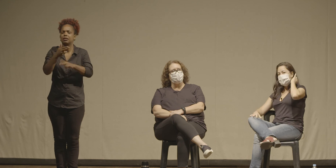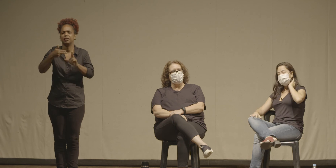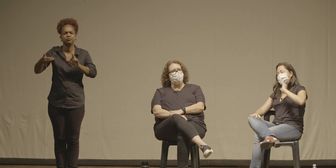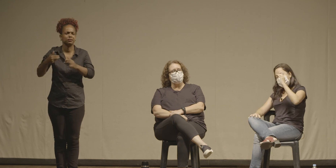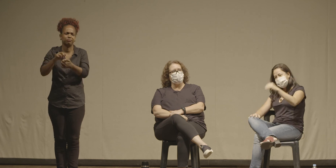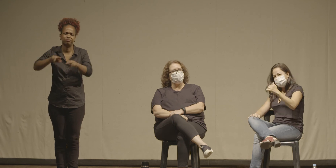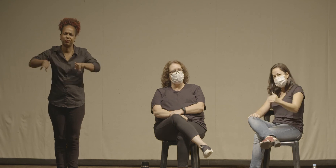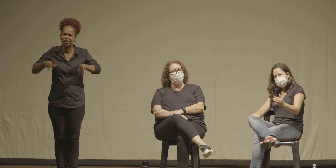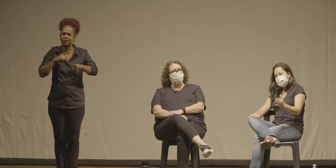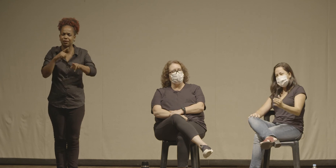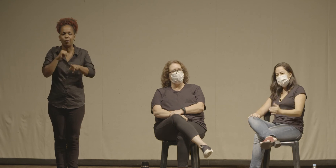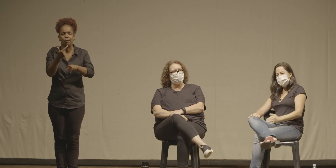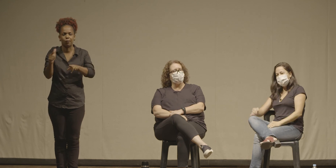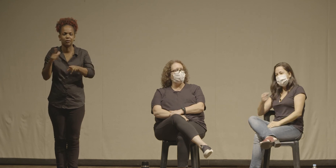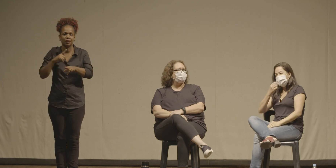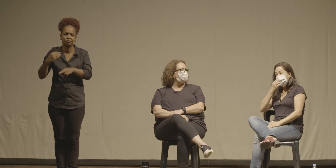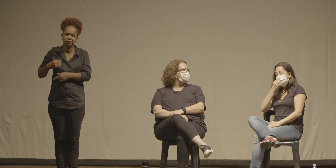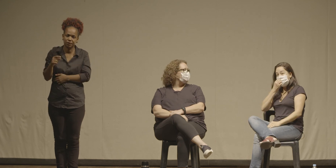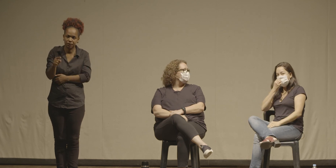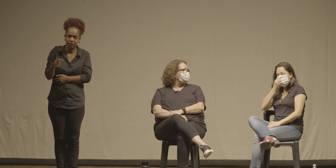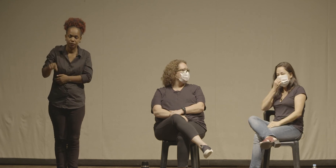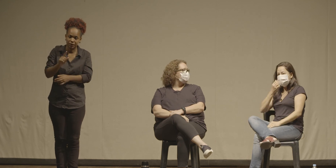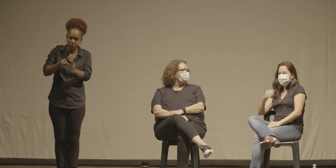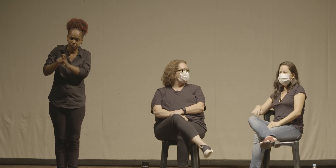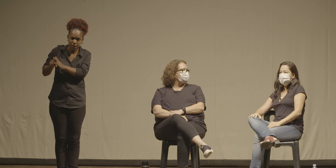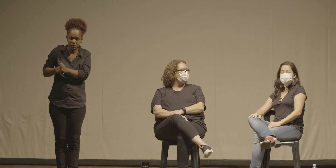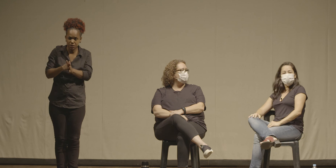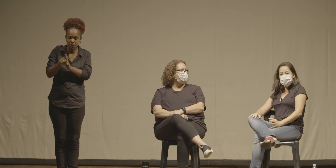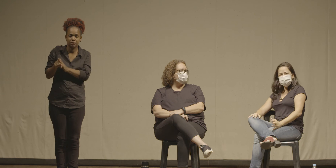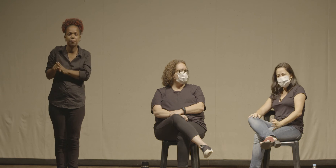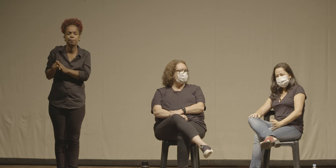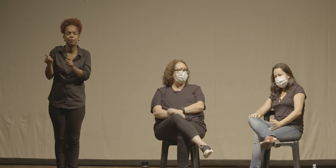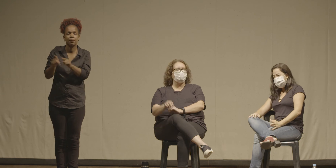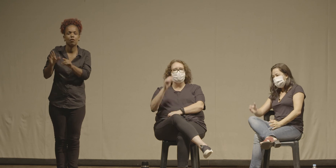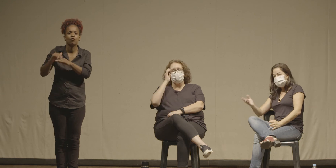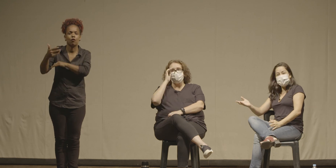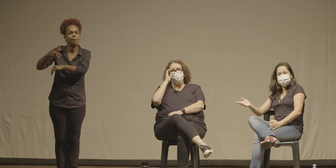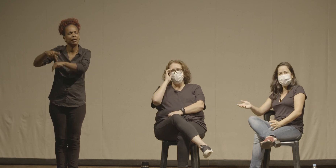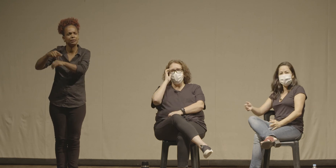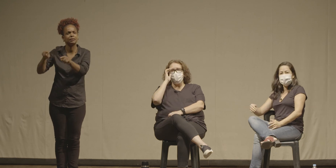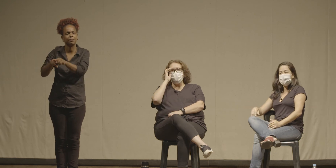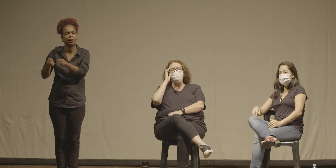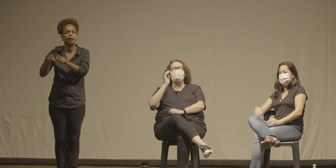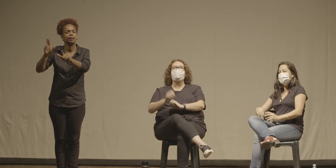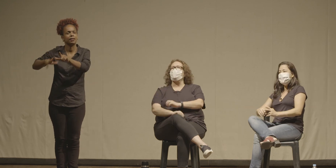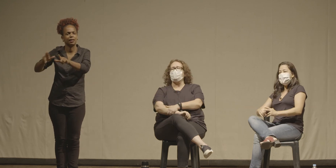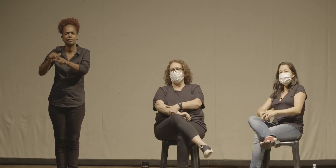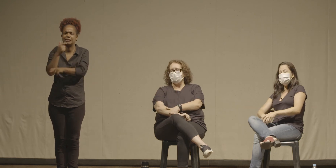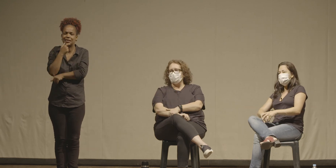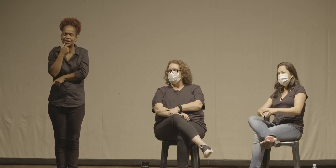outras que existem, é só você fazer uma pesquisa. E fora do Brasil também, porque o filme é legendado em inglês,